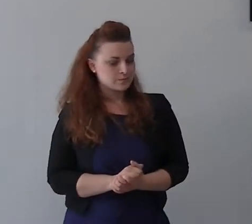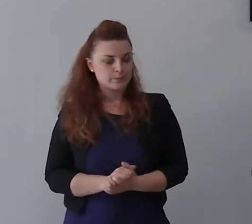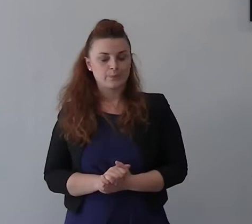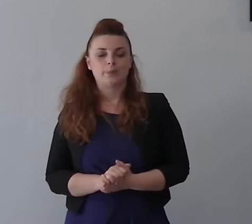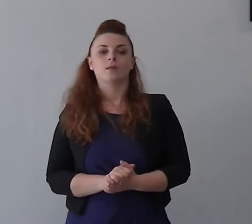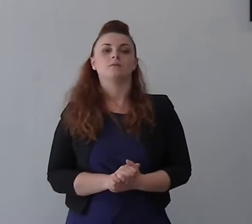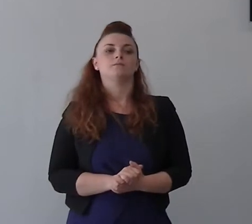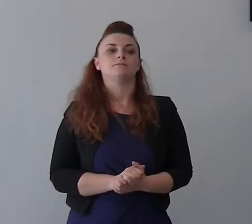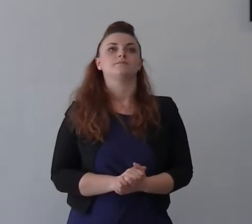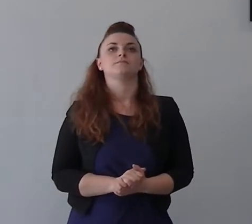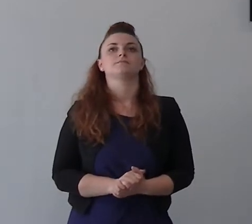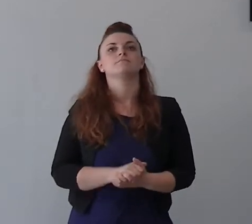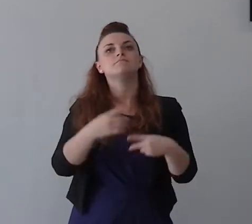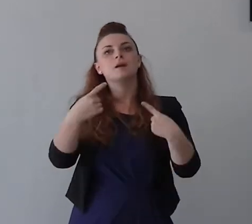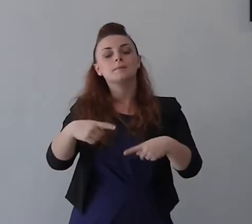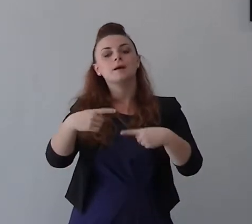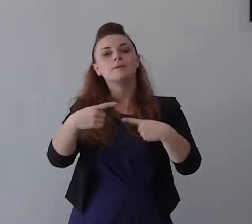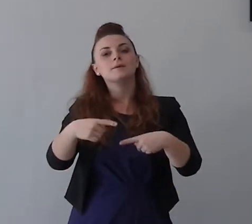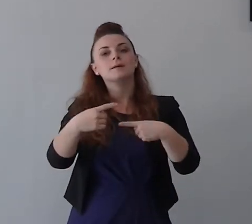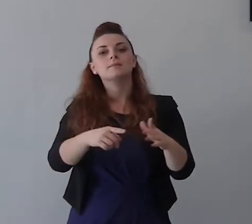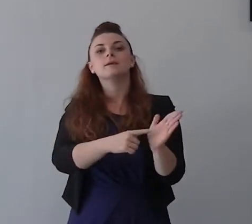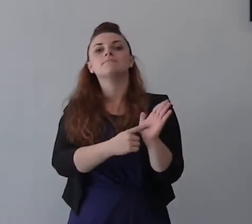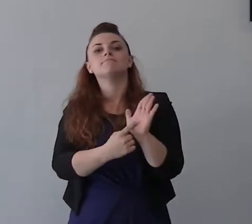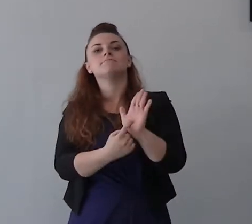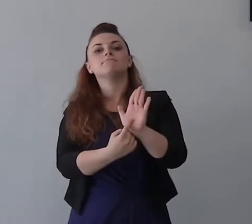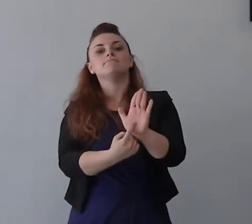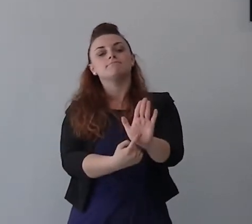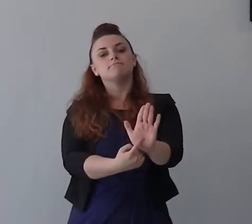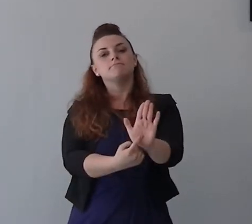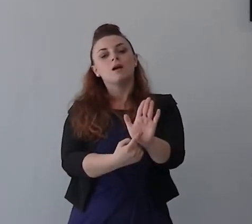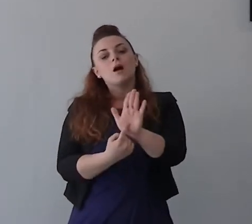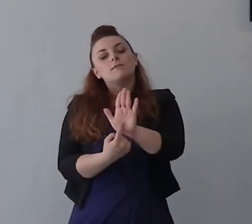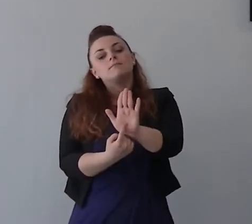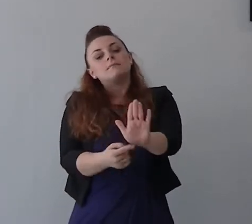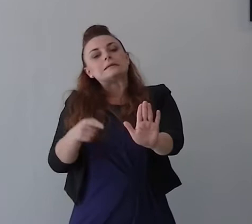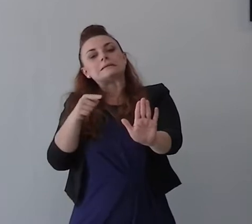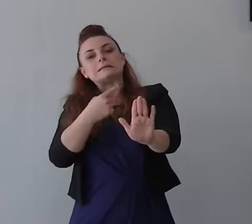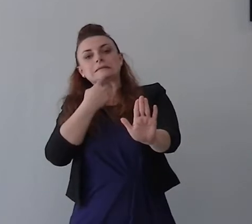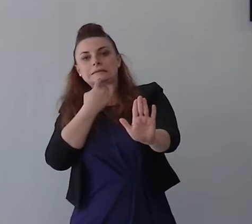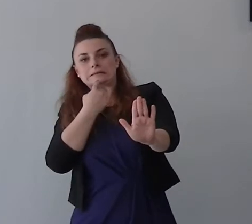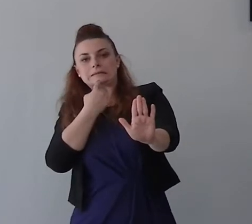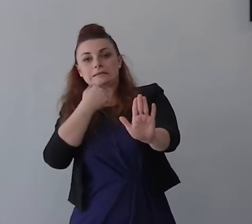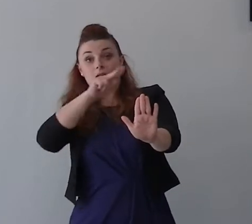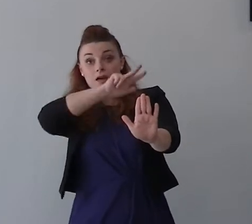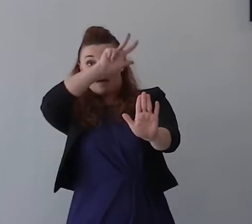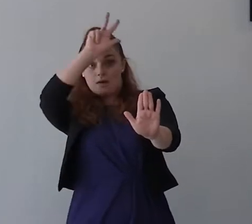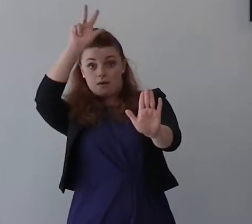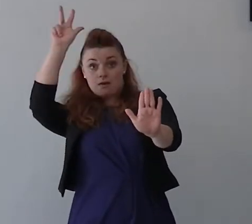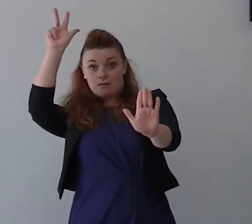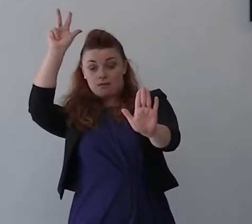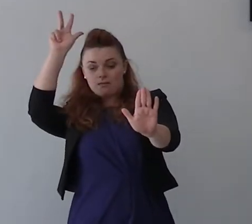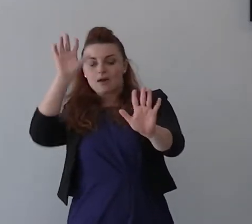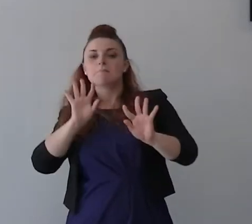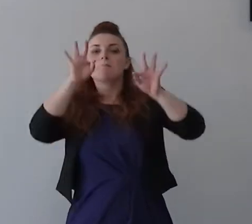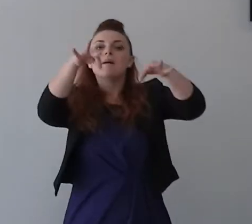mangiatoia. Questo vi servirà di segno. È un segno di un re, ma che arriva come l'ultimo delle persone, come l'ultimo